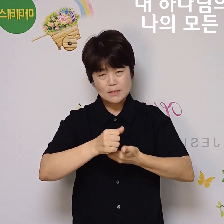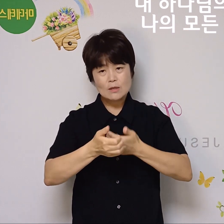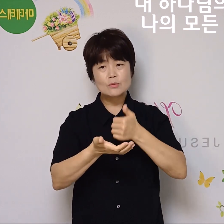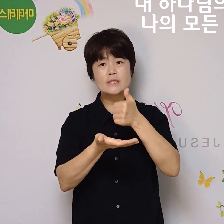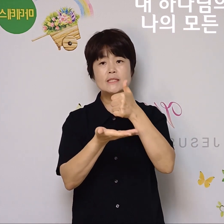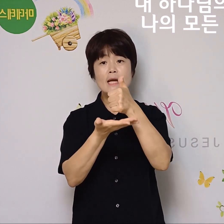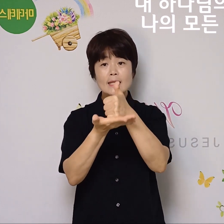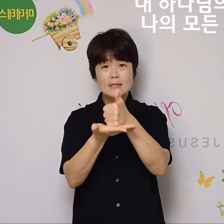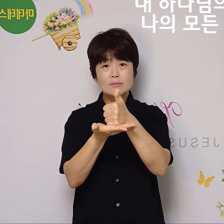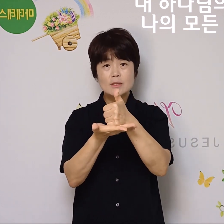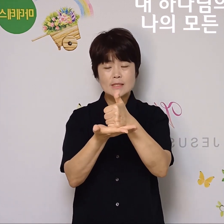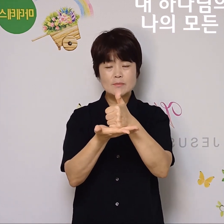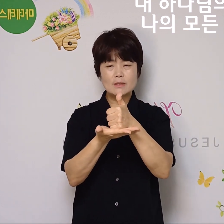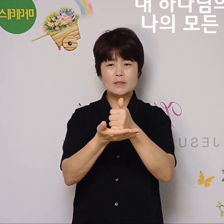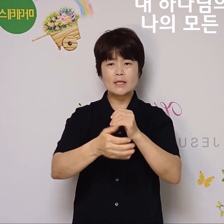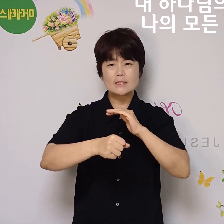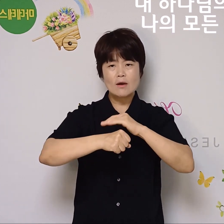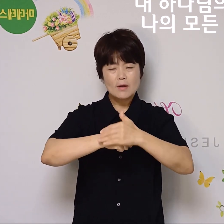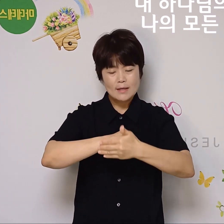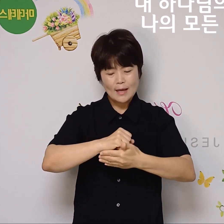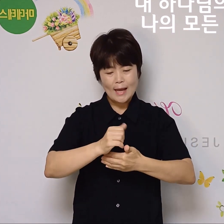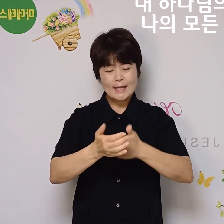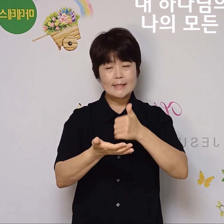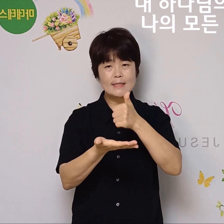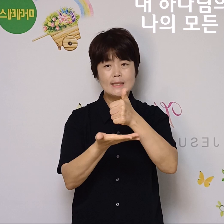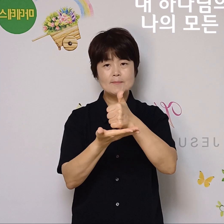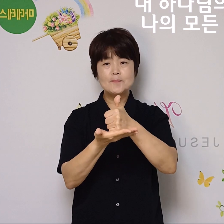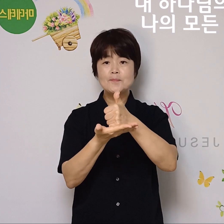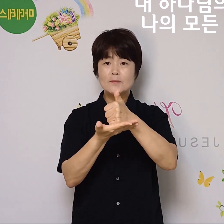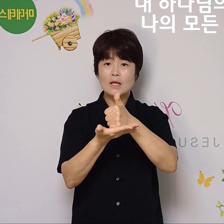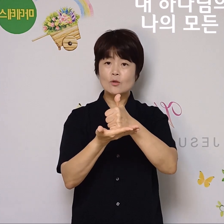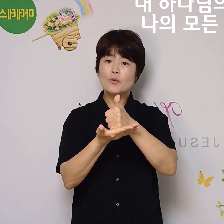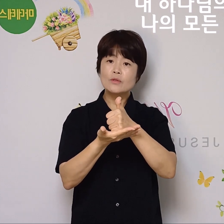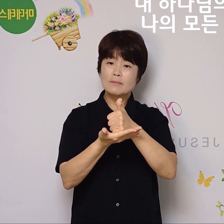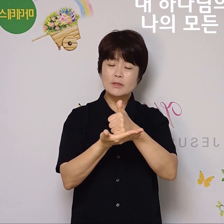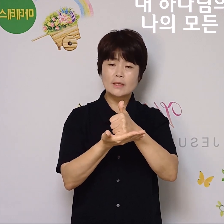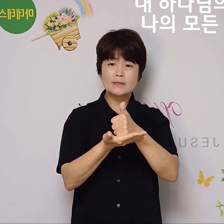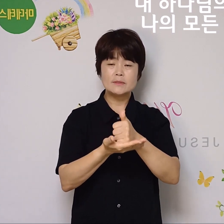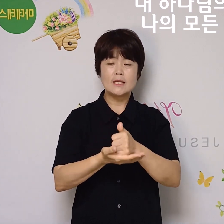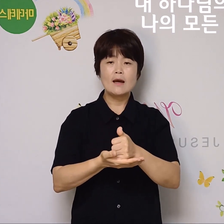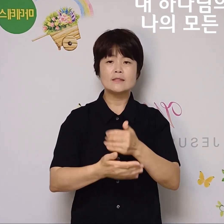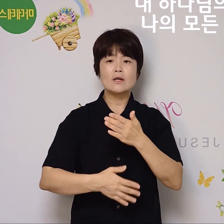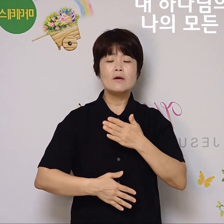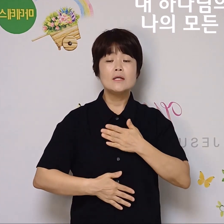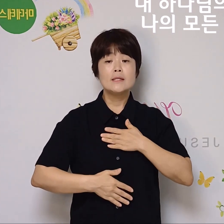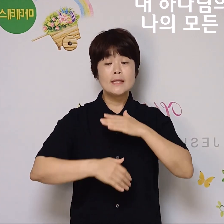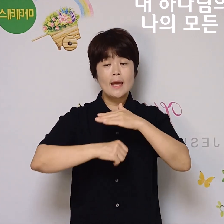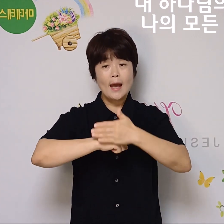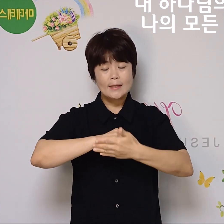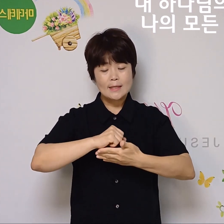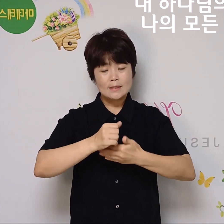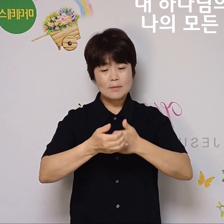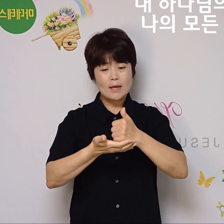감싸고 계시는 하나님을 하시면 됩니다. 그래서 하나님이라고 표현하면 되겠습니다. 그래서 내